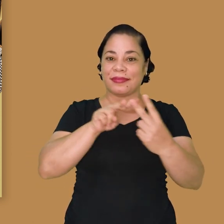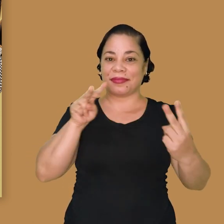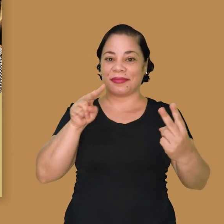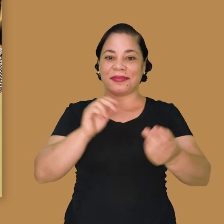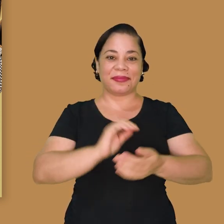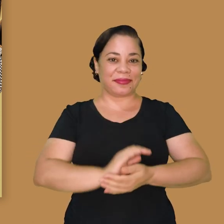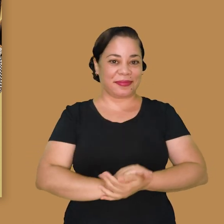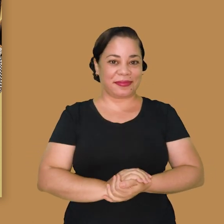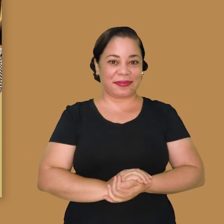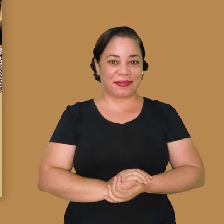abraços virtuais